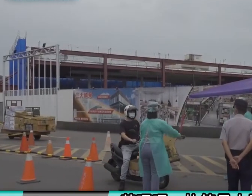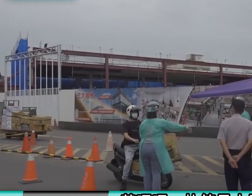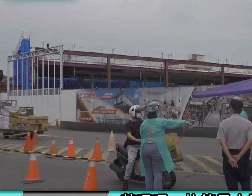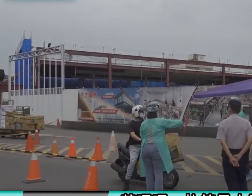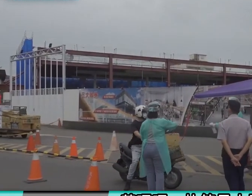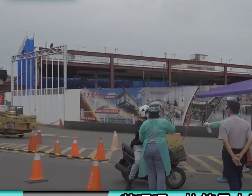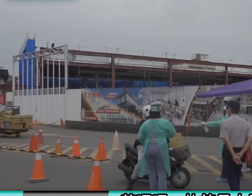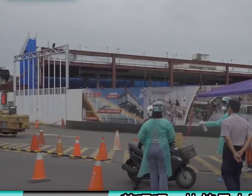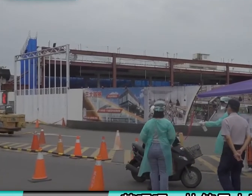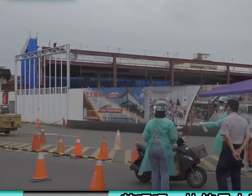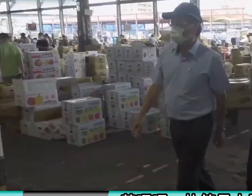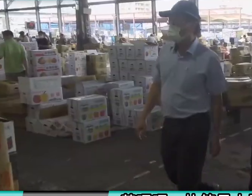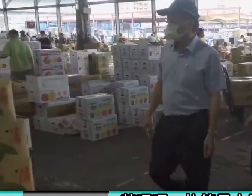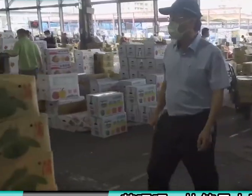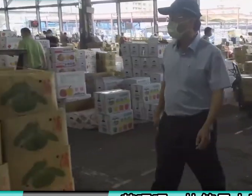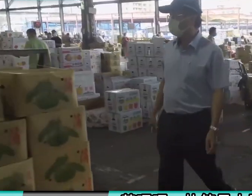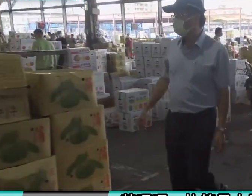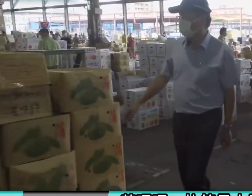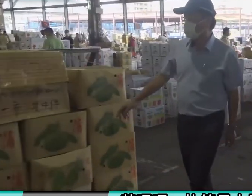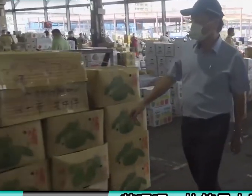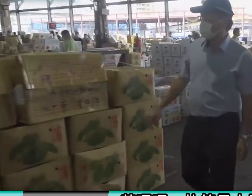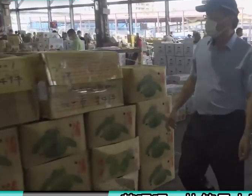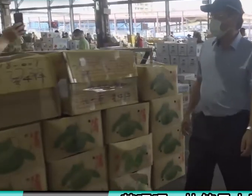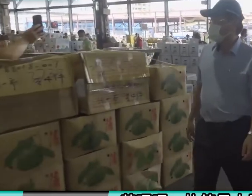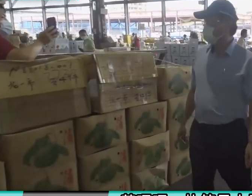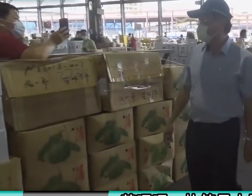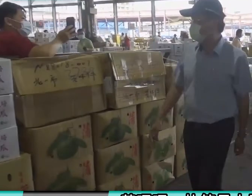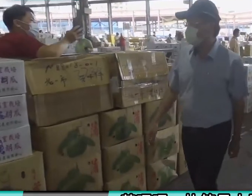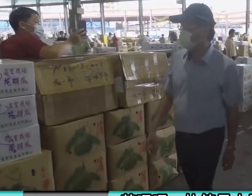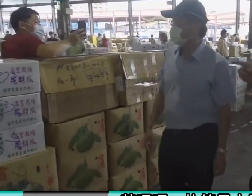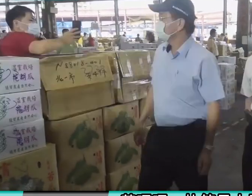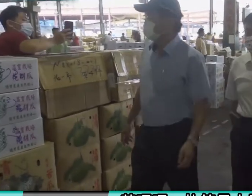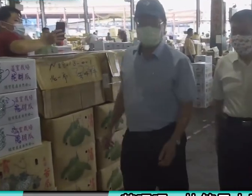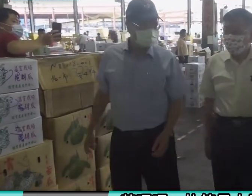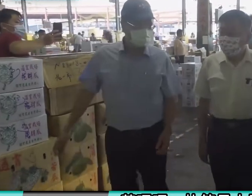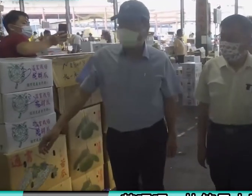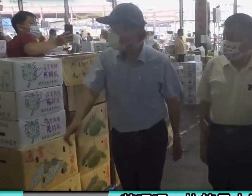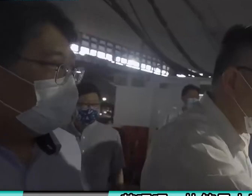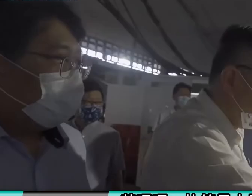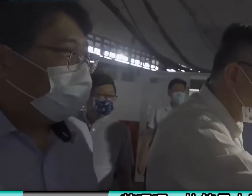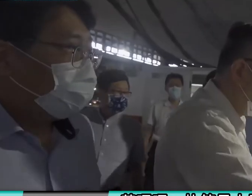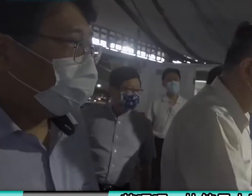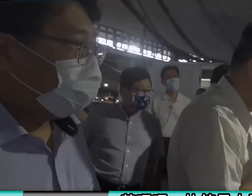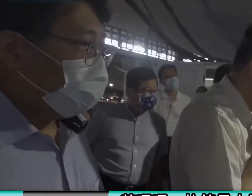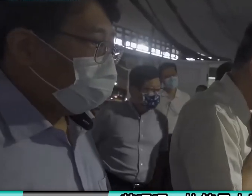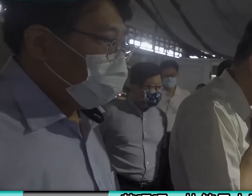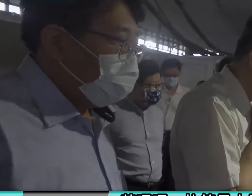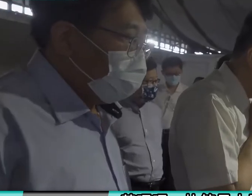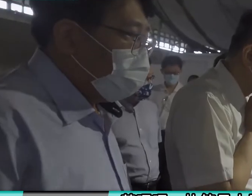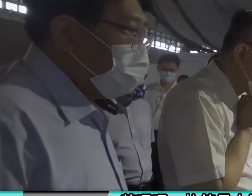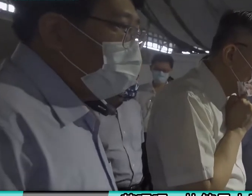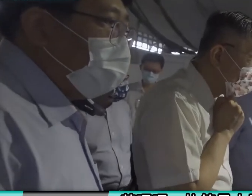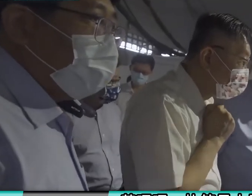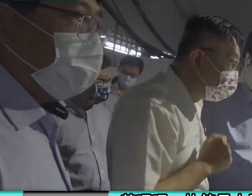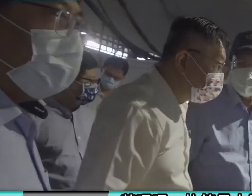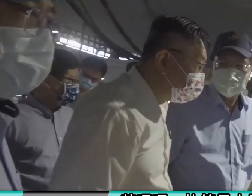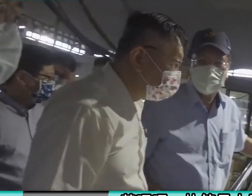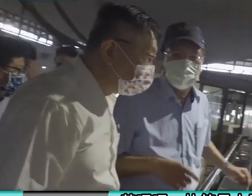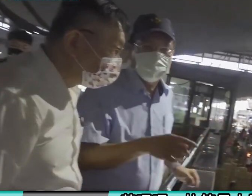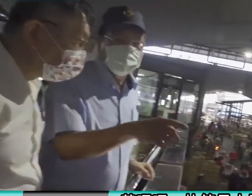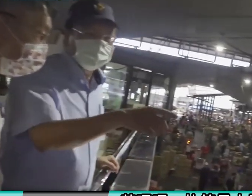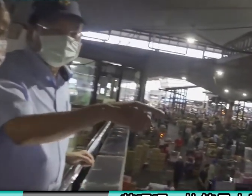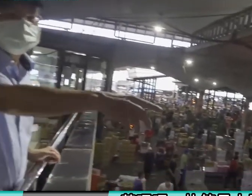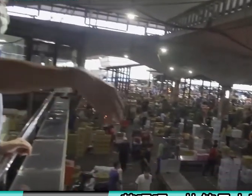先提供4000剂给北农。也就是说台北市政府自己所买的相关的快筛剂，就是要应付这